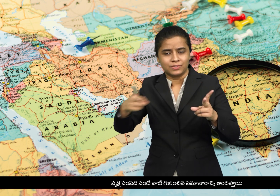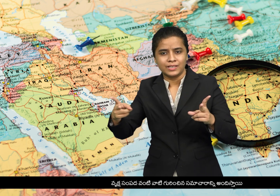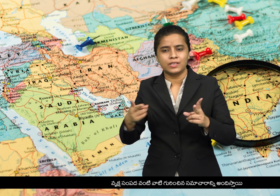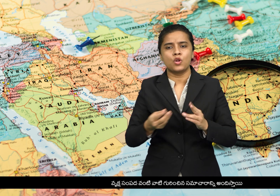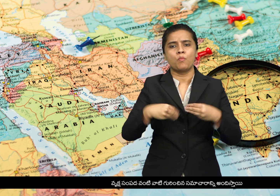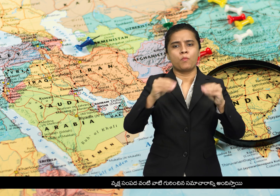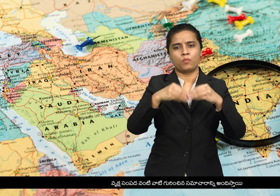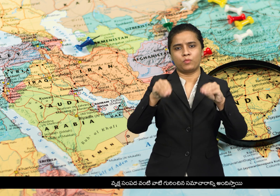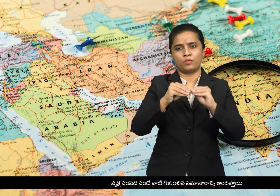అందిస్తాయి.